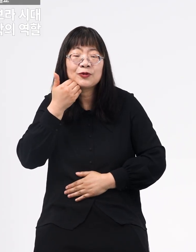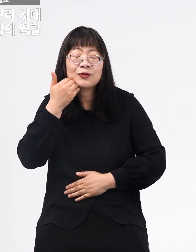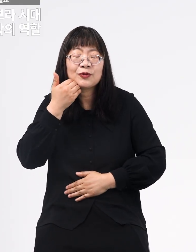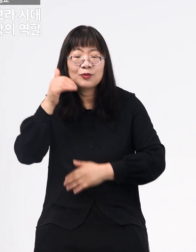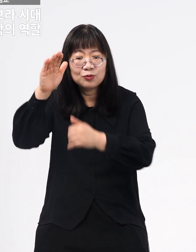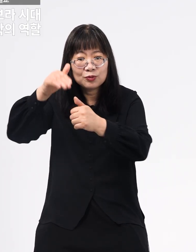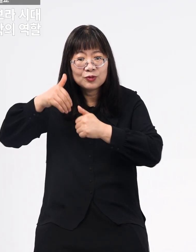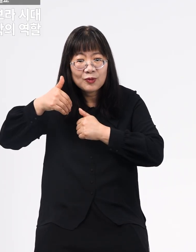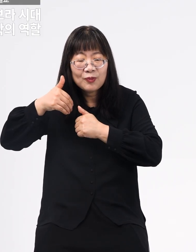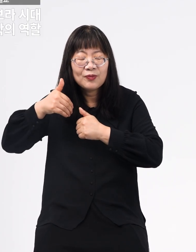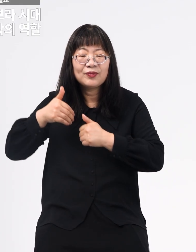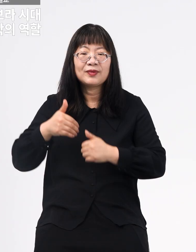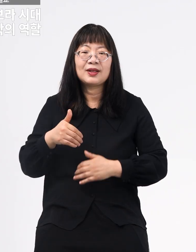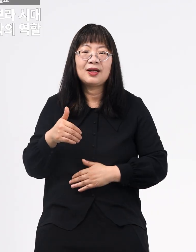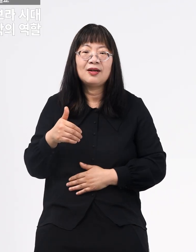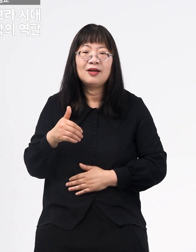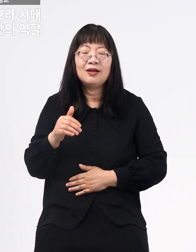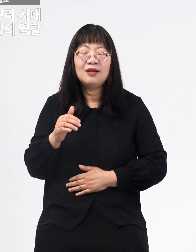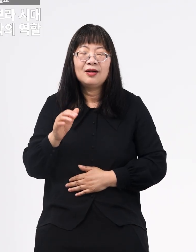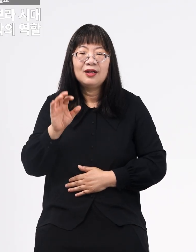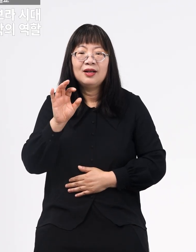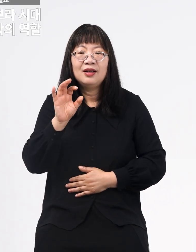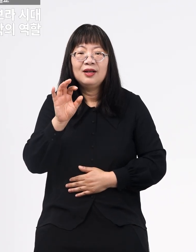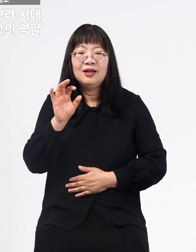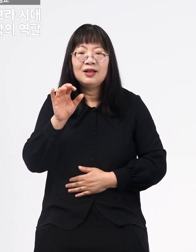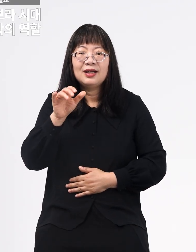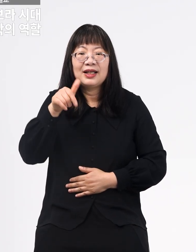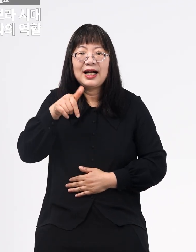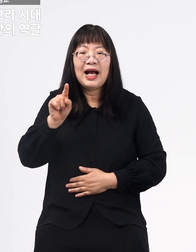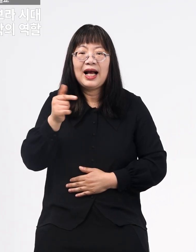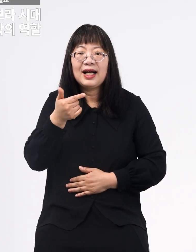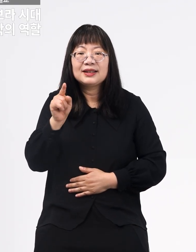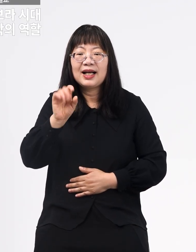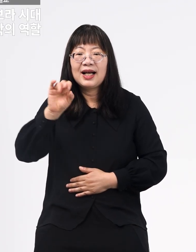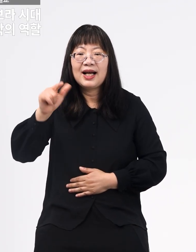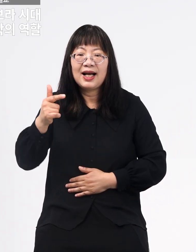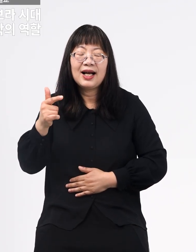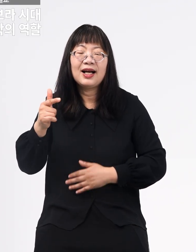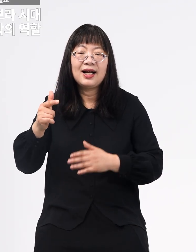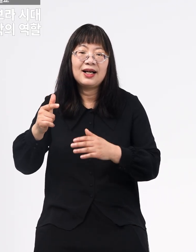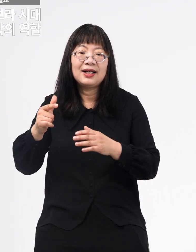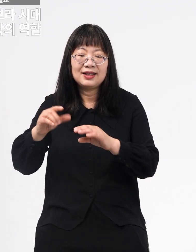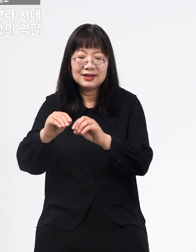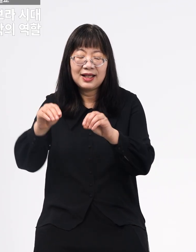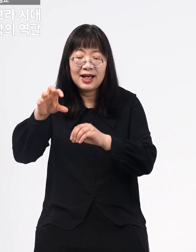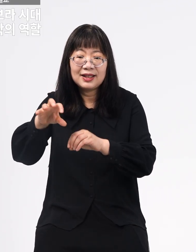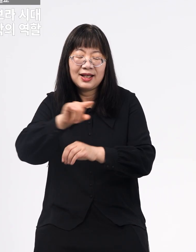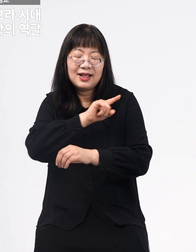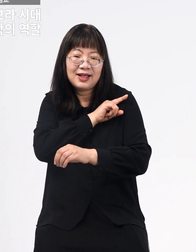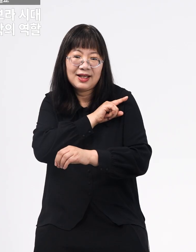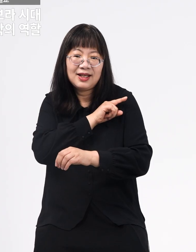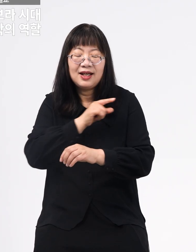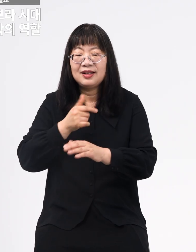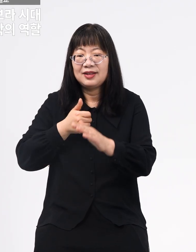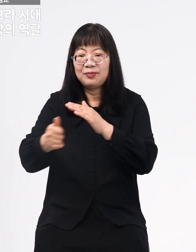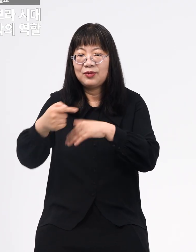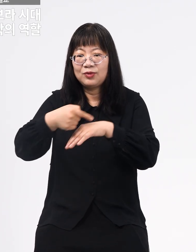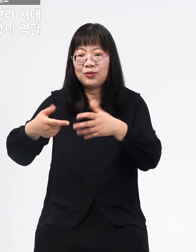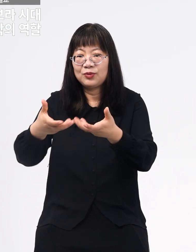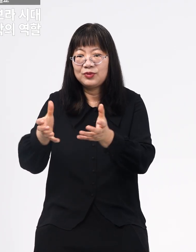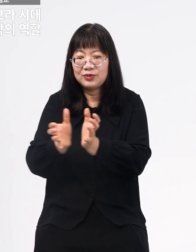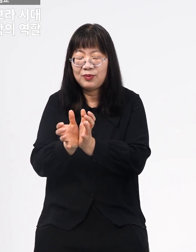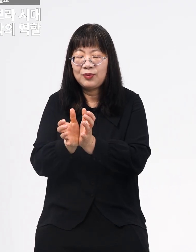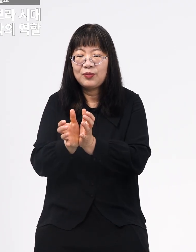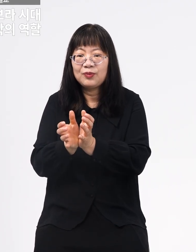하면 가나안 왕, 이 가나안의 가장 대표적인 족속이고 큰 나라입니다.